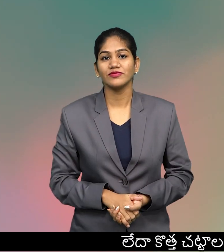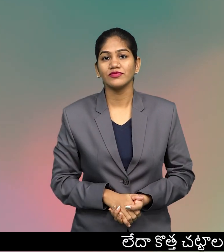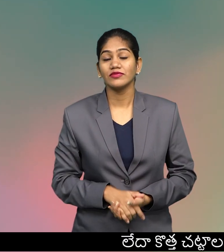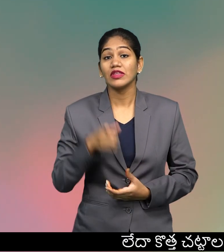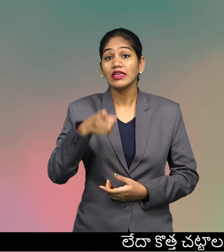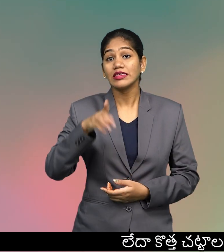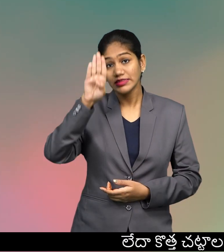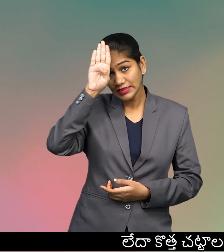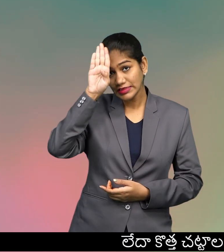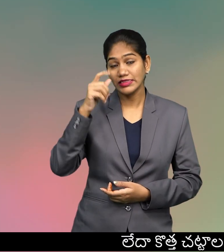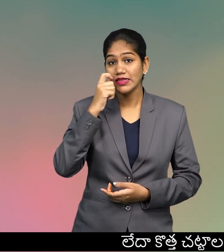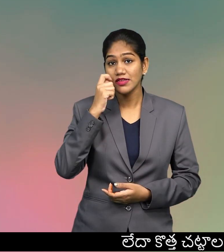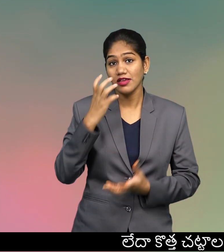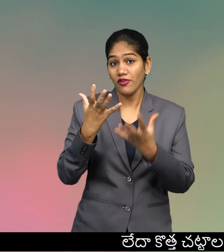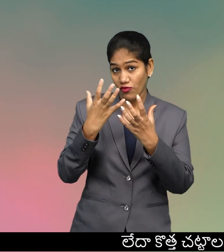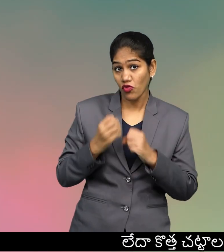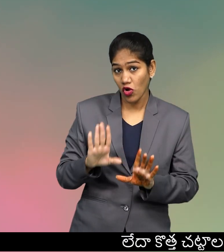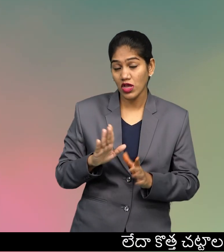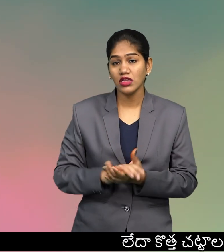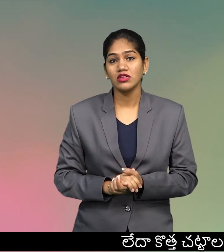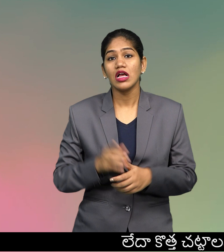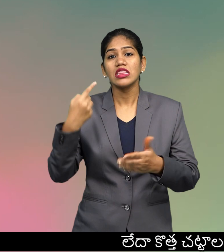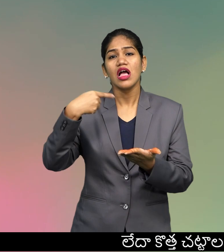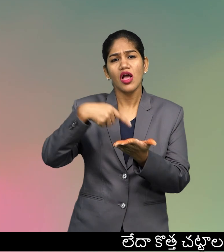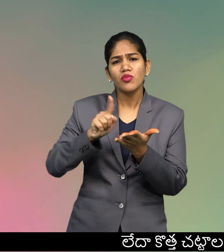లేదా కొత్త చట్టాలను ఆమోదించడానికి రాజుకు